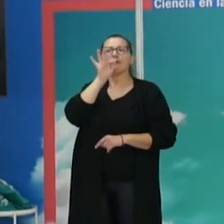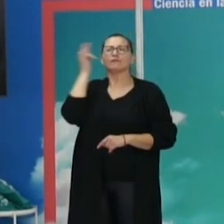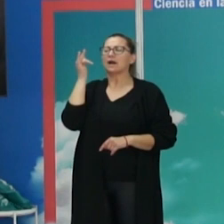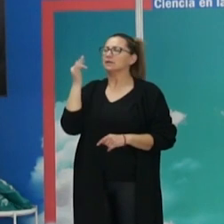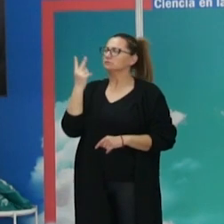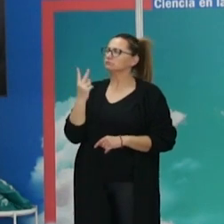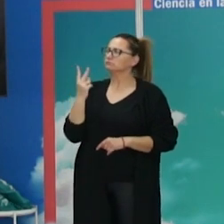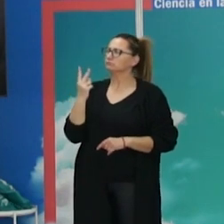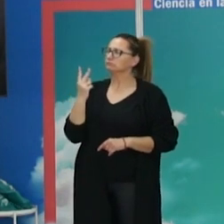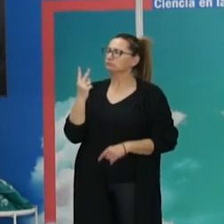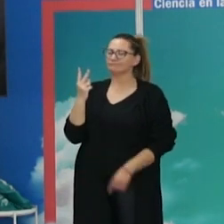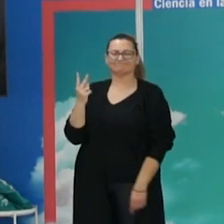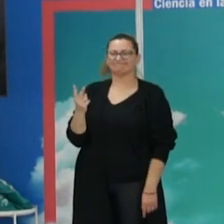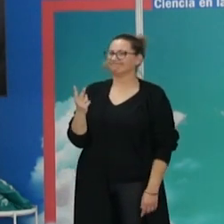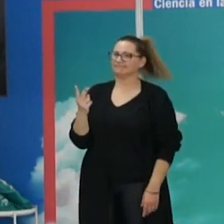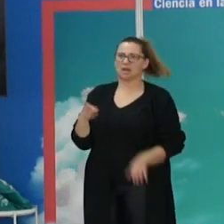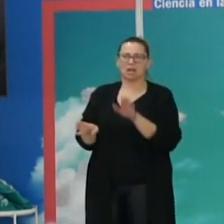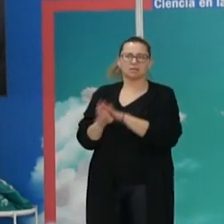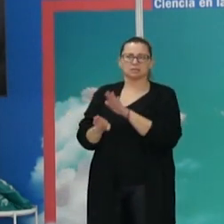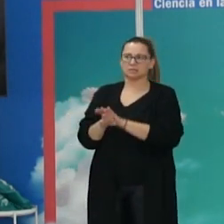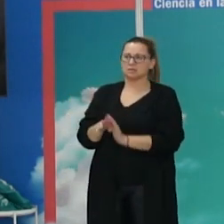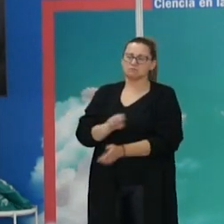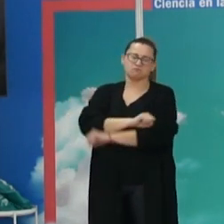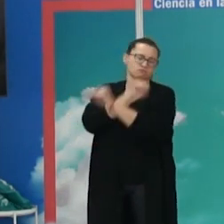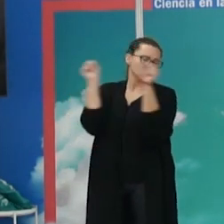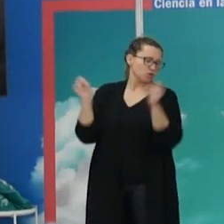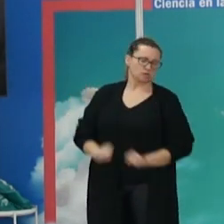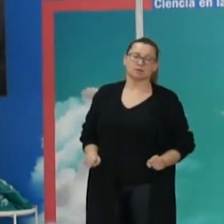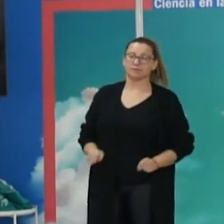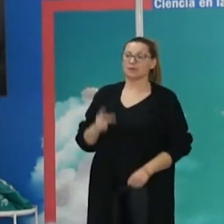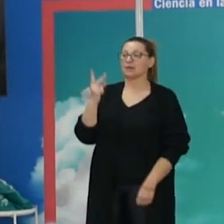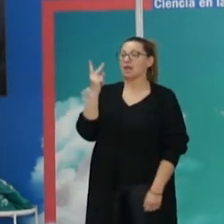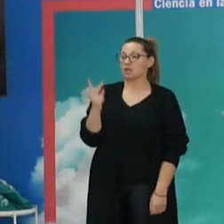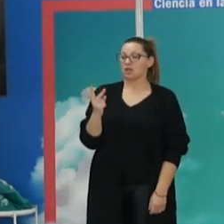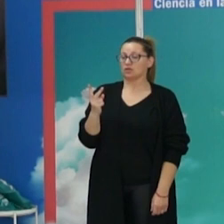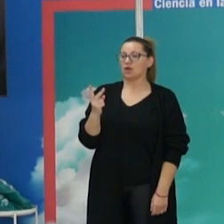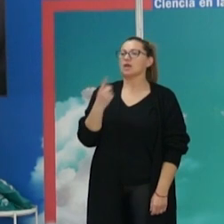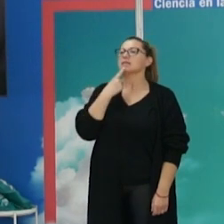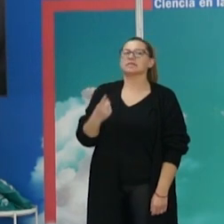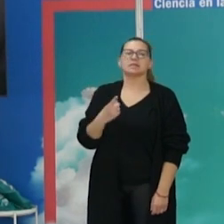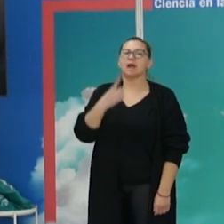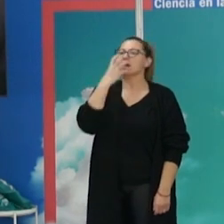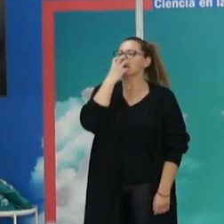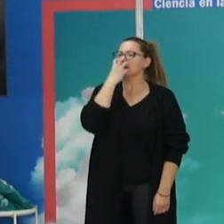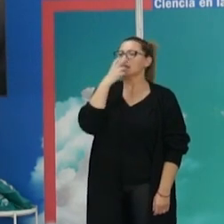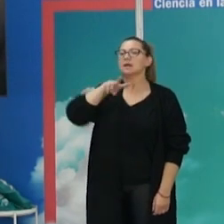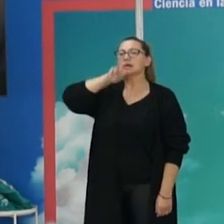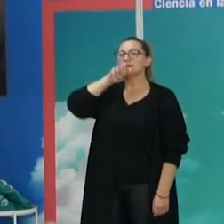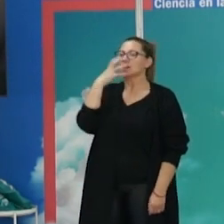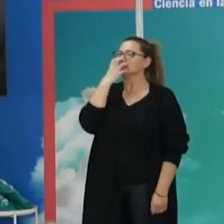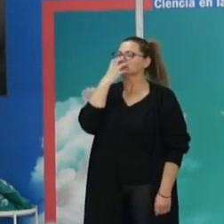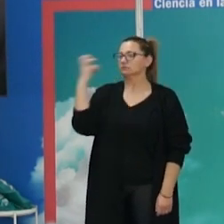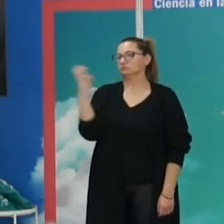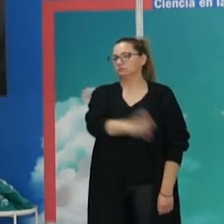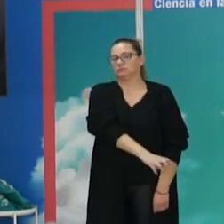dijeron que eso no podía ser sostenible. Ellos eran partidarios de interrumpir el respirador automático de sus pacientes, pero al